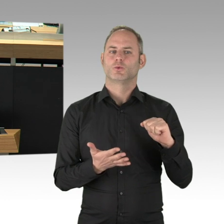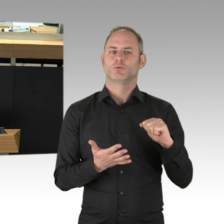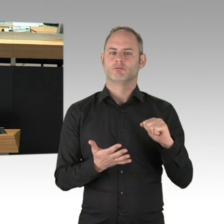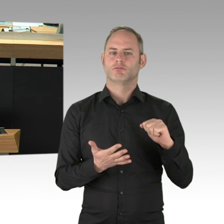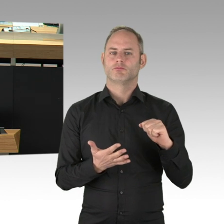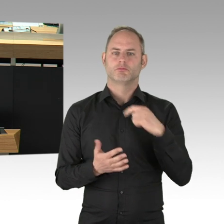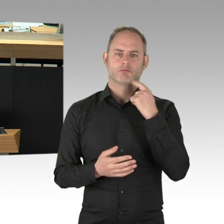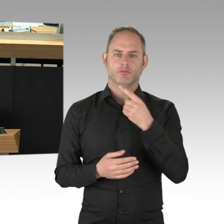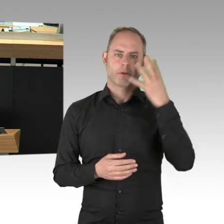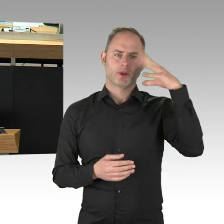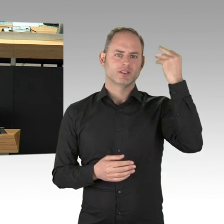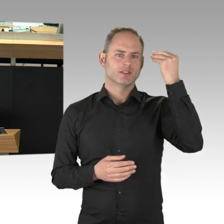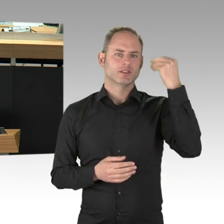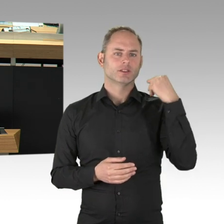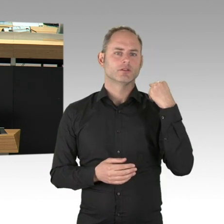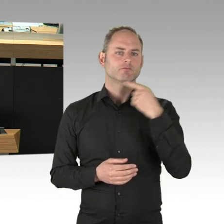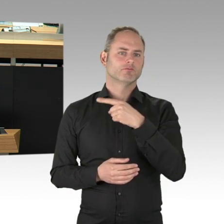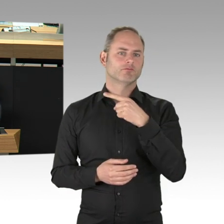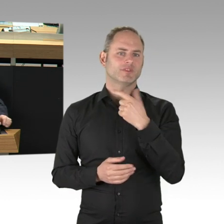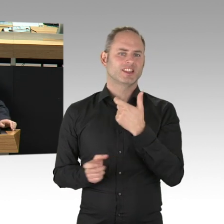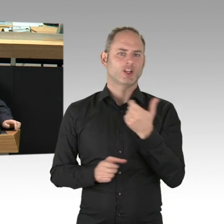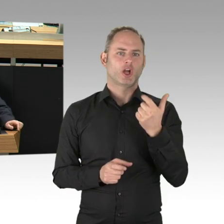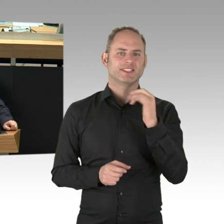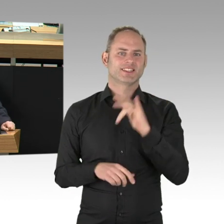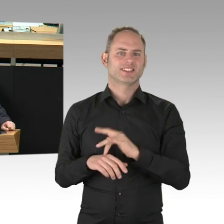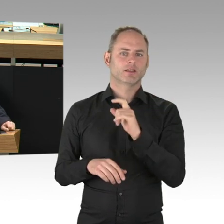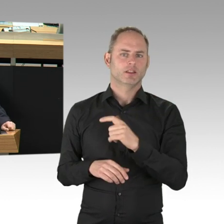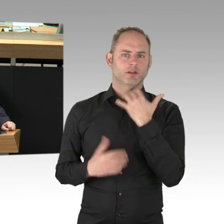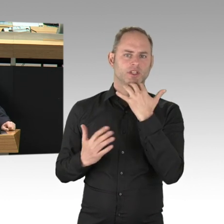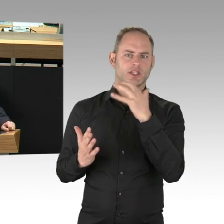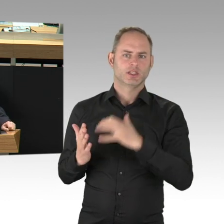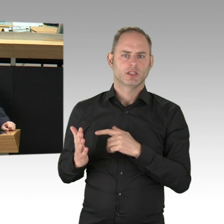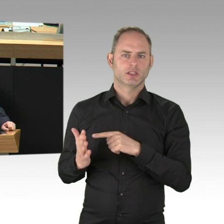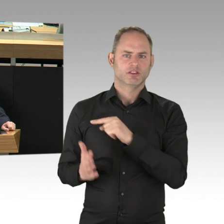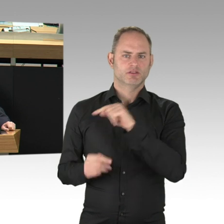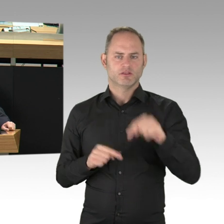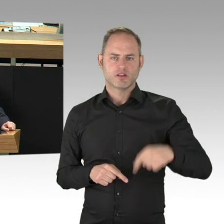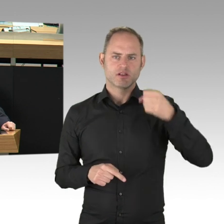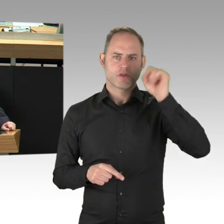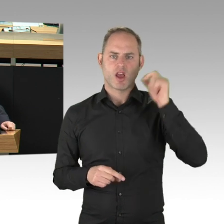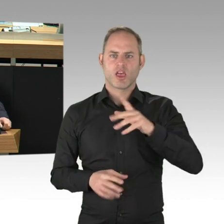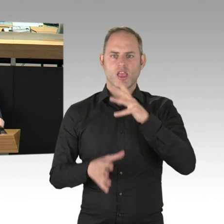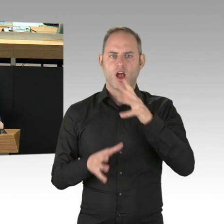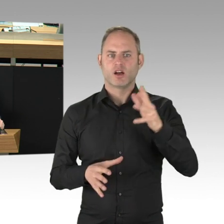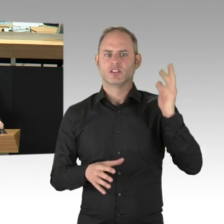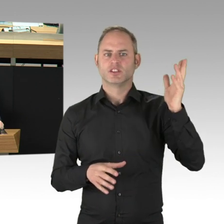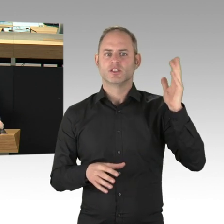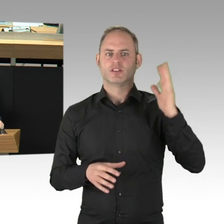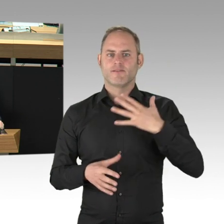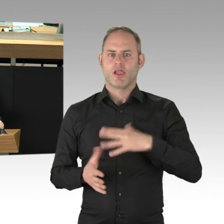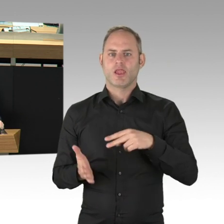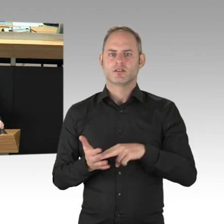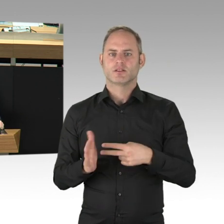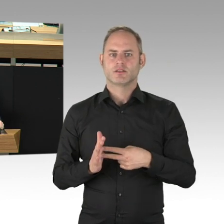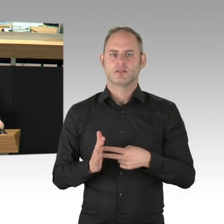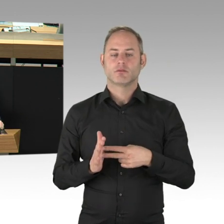nach Hause geflogen. Und ich frage mich, wie ist so etwas eigentlich möglich? Warum